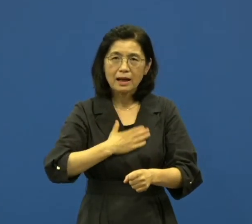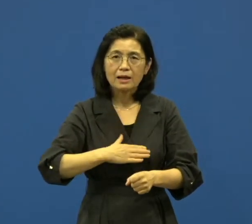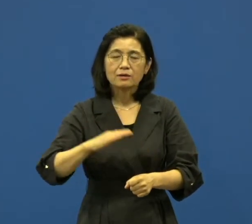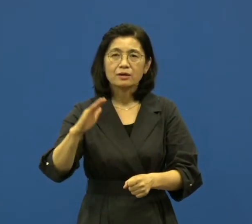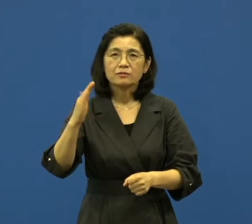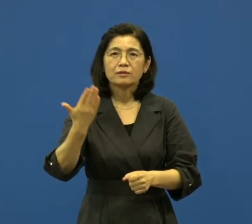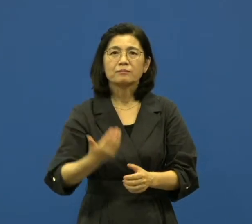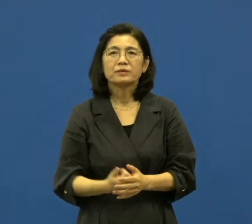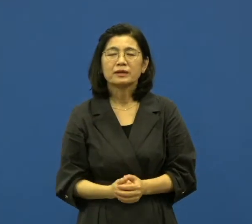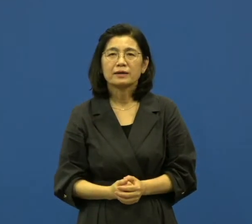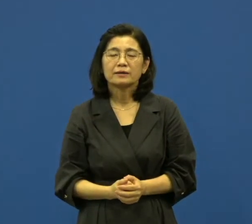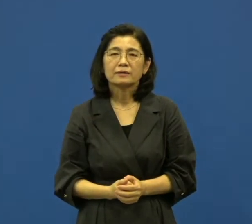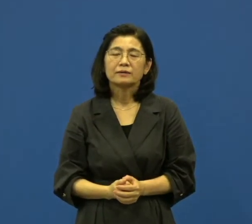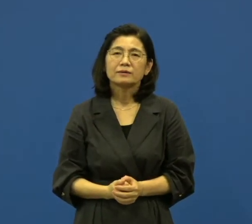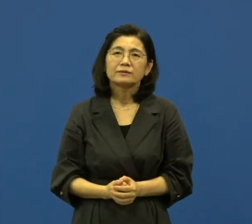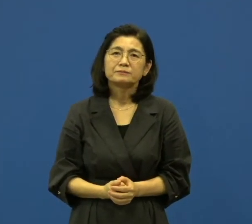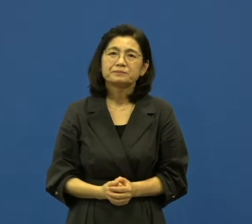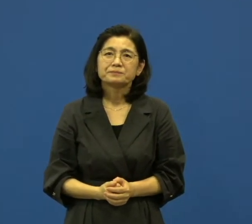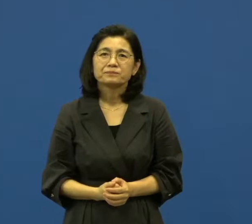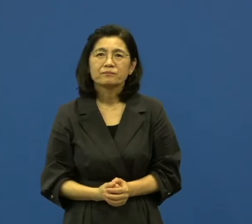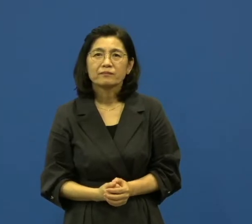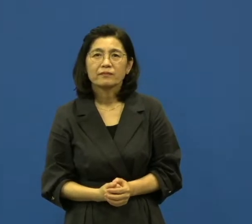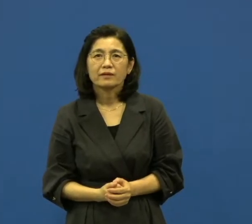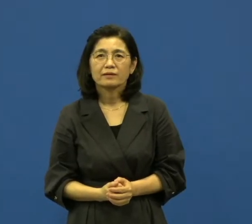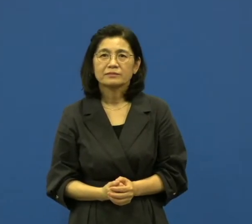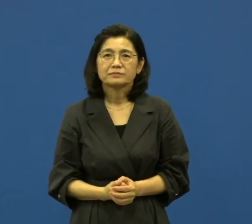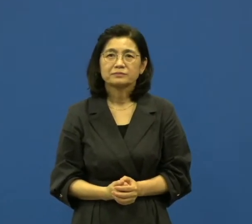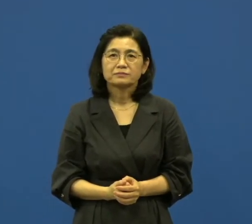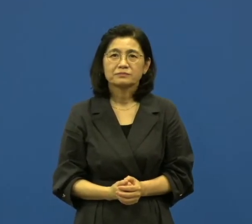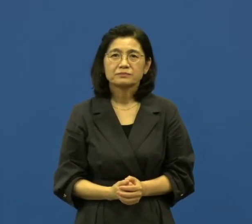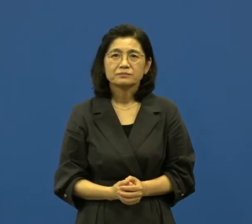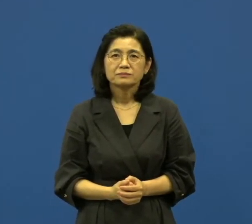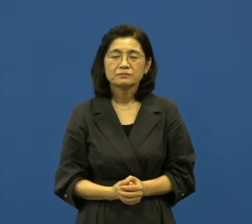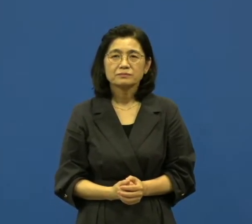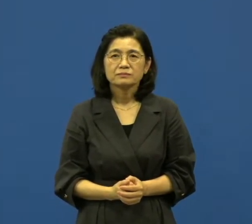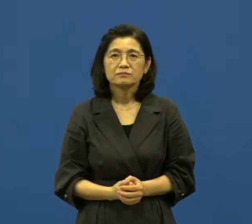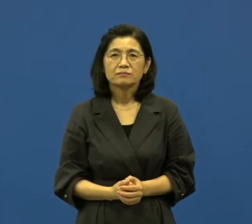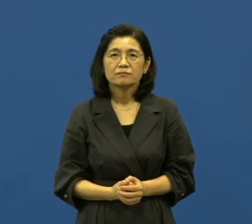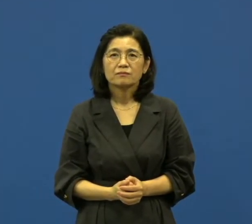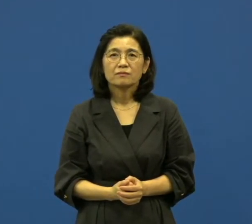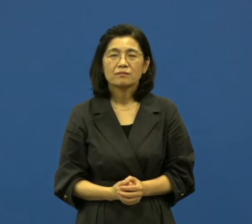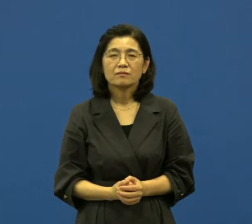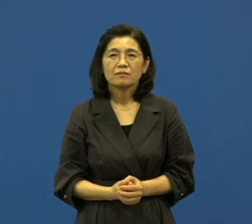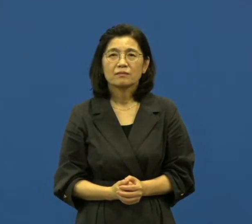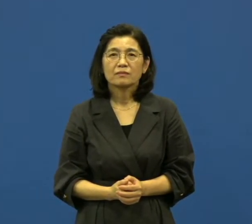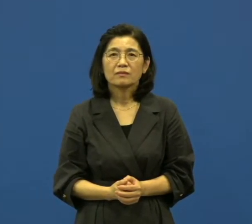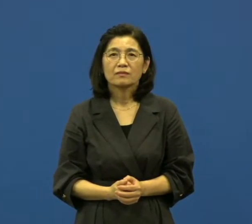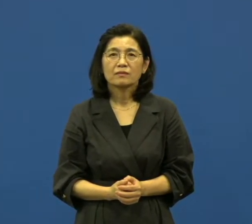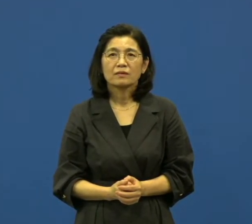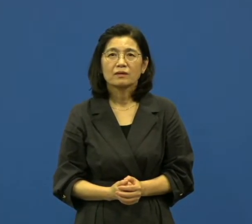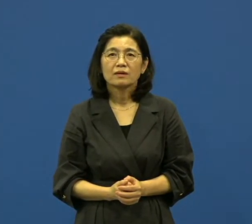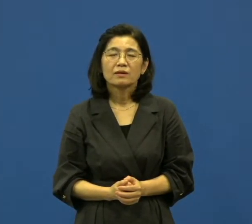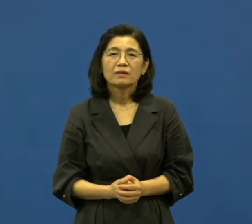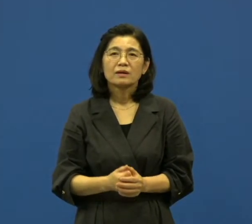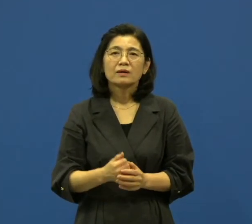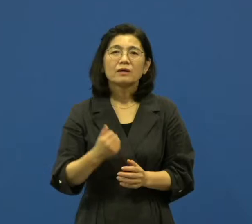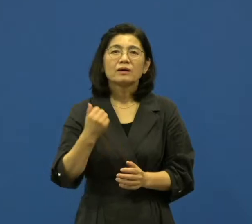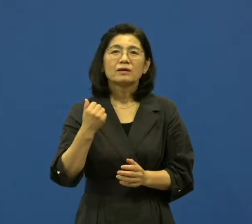것들에 의하여 만들어졌다라고 얘기하는 것입니다. 이게 얼마나 세상과 다른 관점입니까?